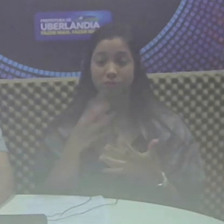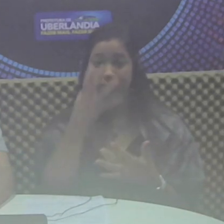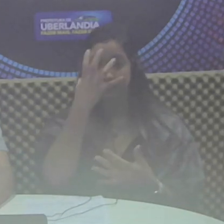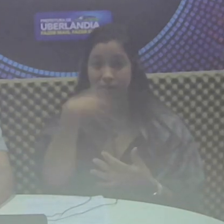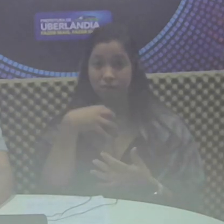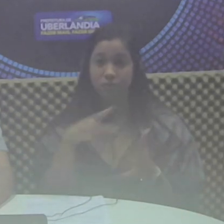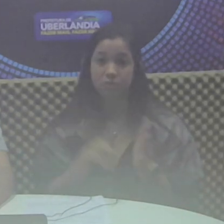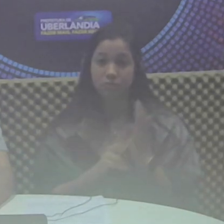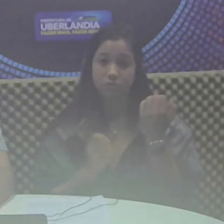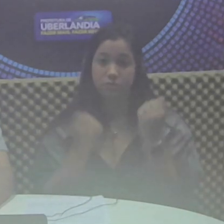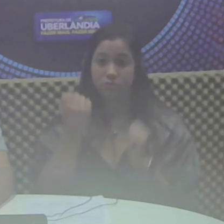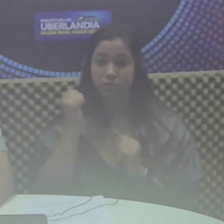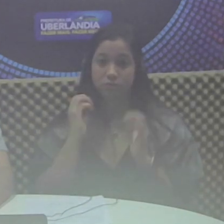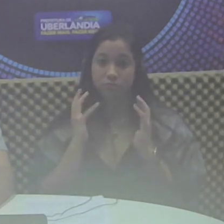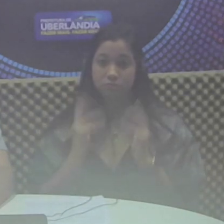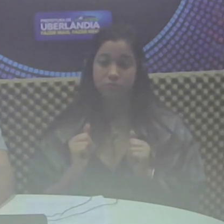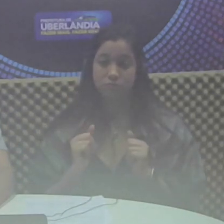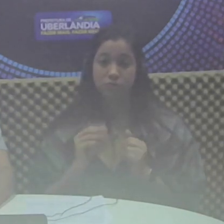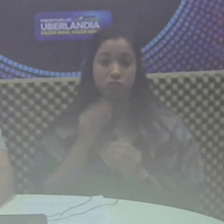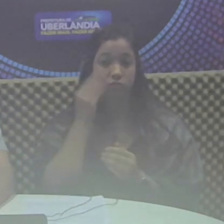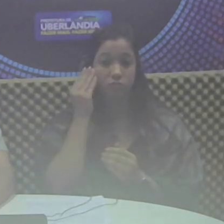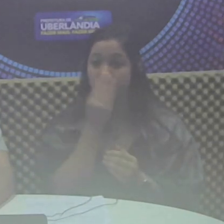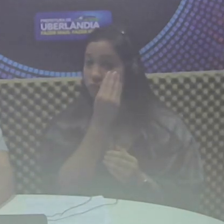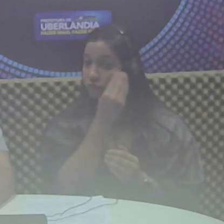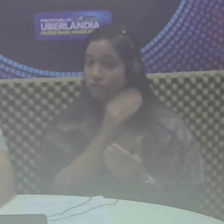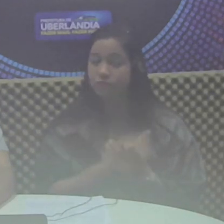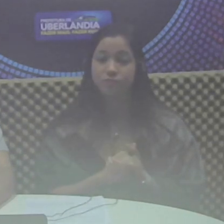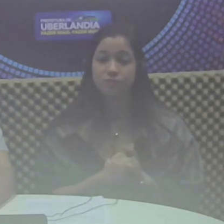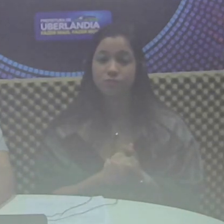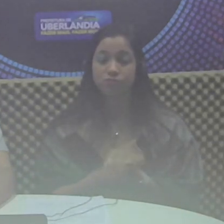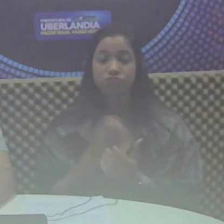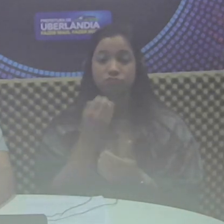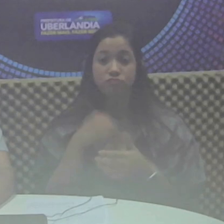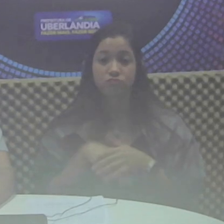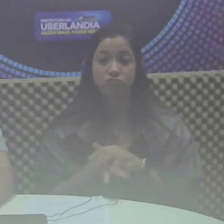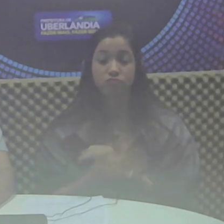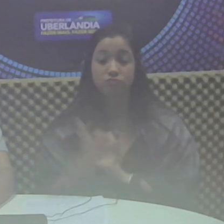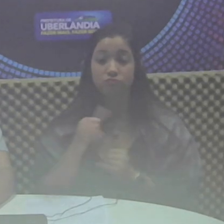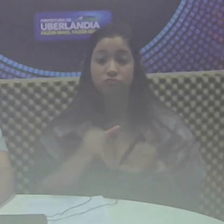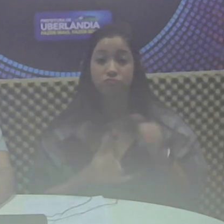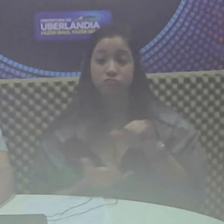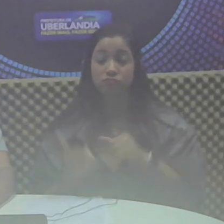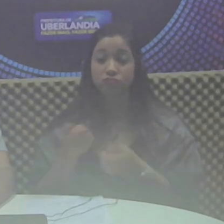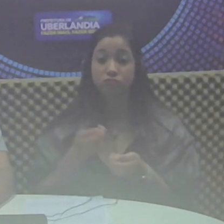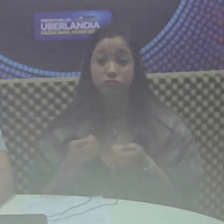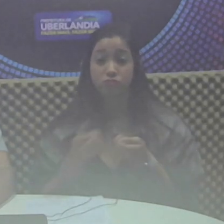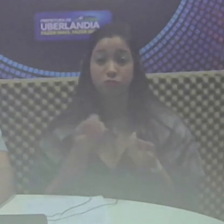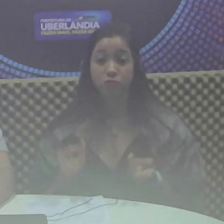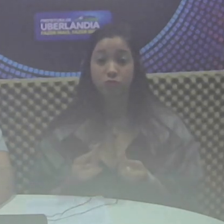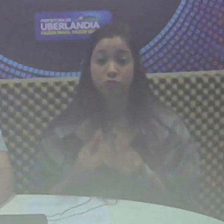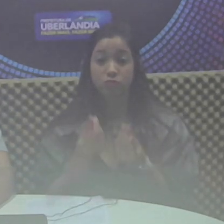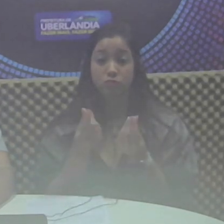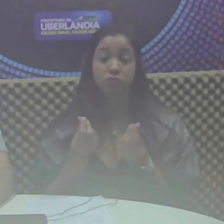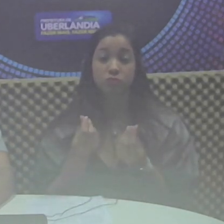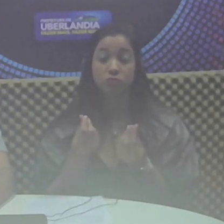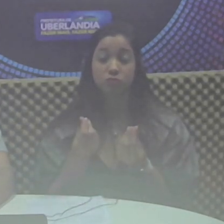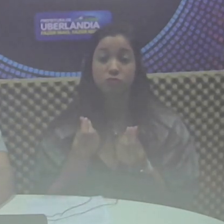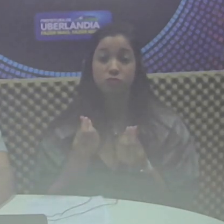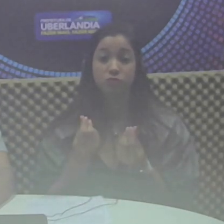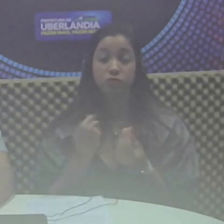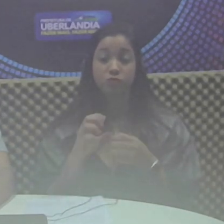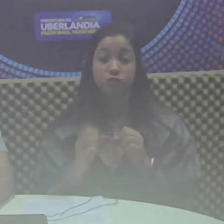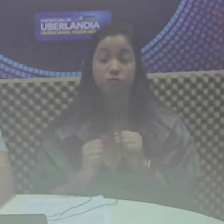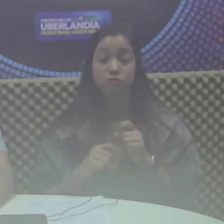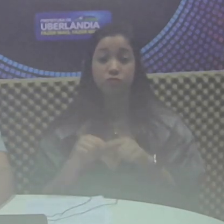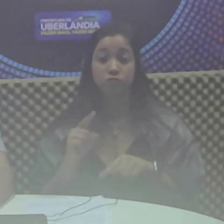de fabricação de saneantes e cosméticos, as boas práticas de laboratório, controle de qualidade, a qualificação de